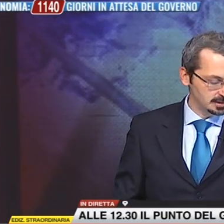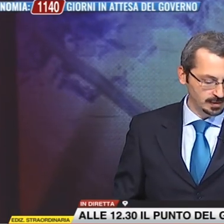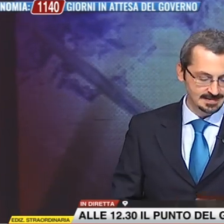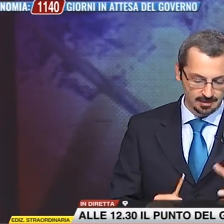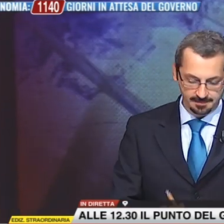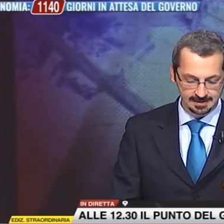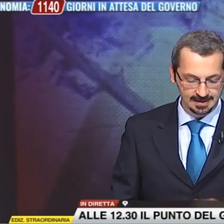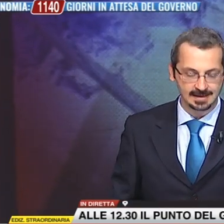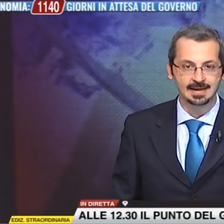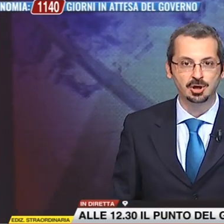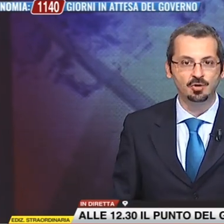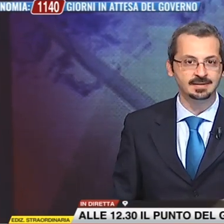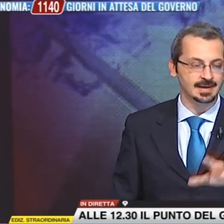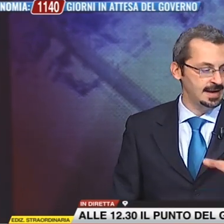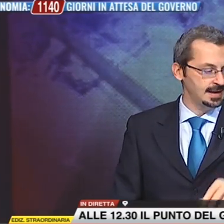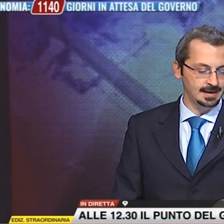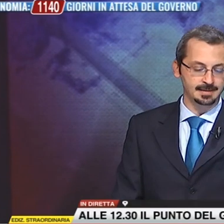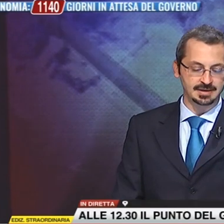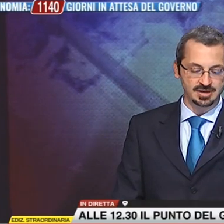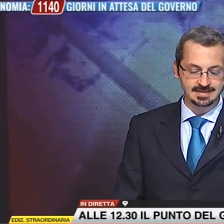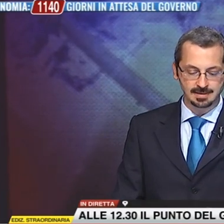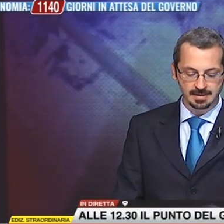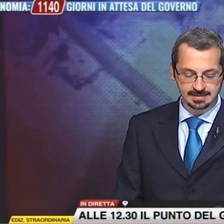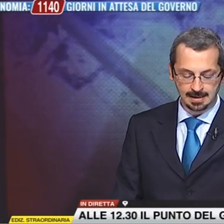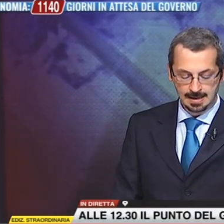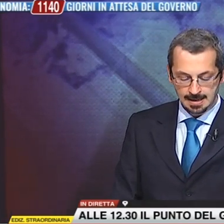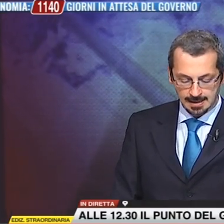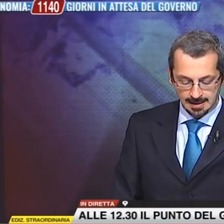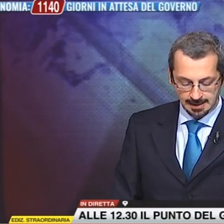parlare di sicurezza. Ovviamente il Covid è l'emergenza di